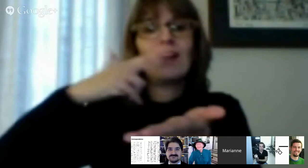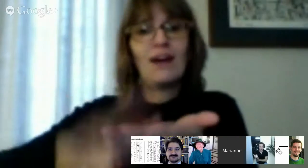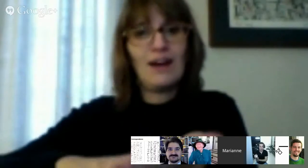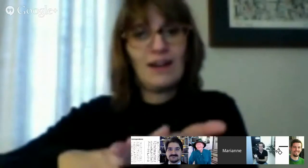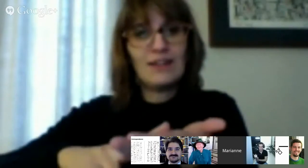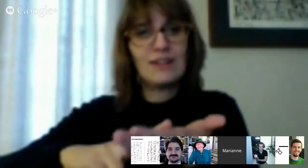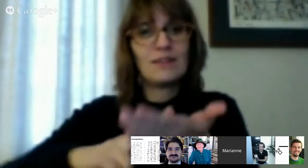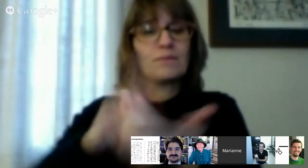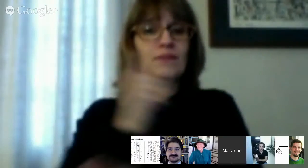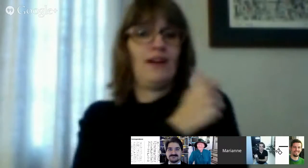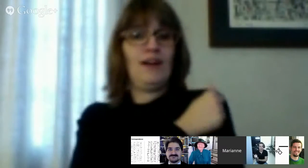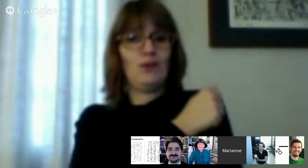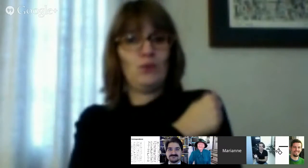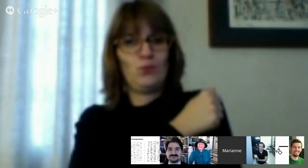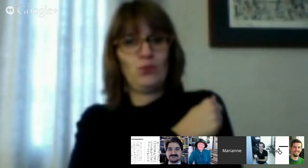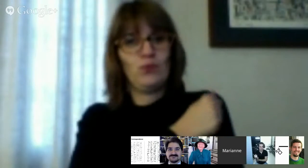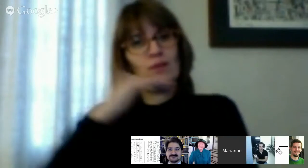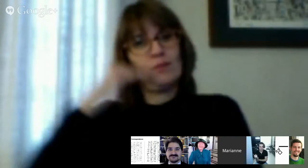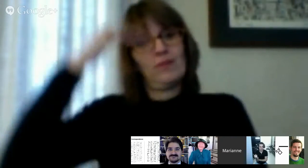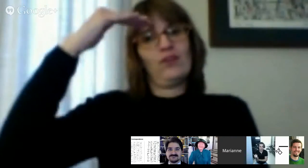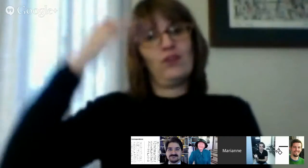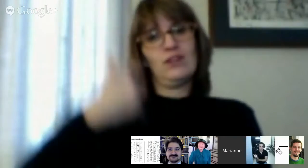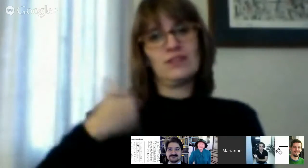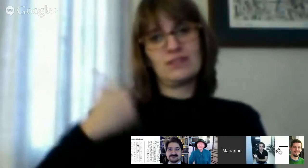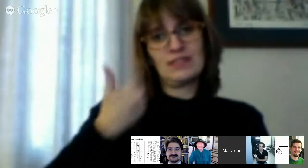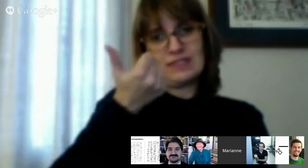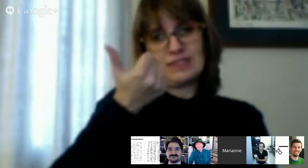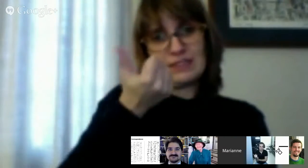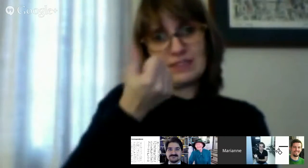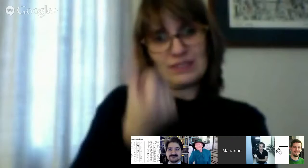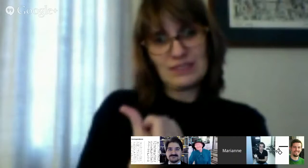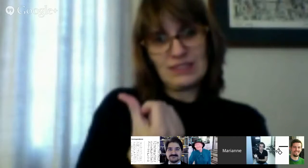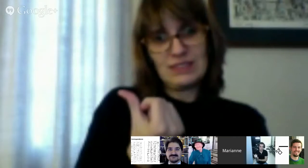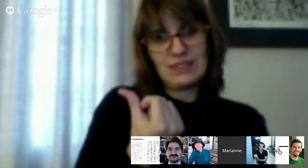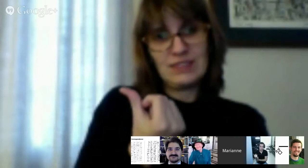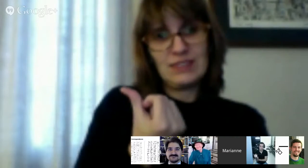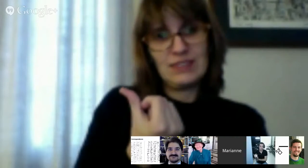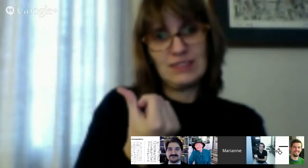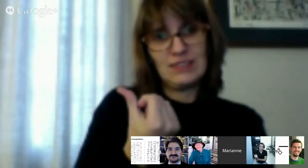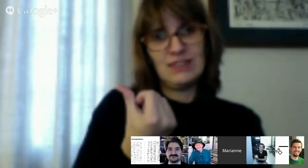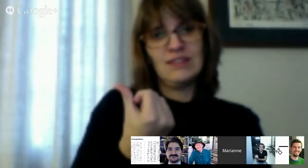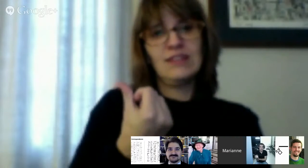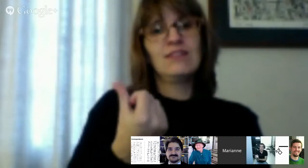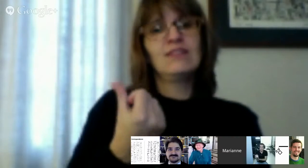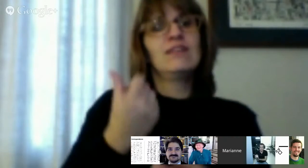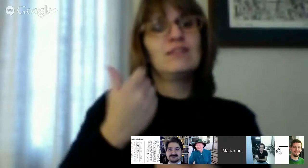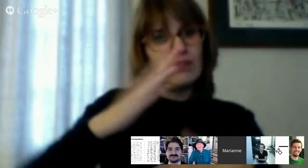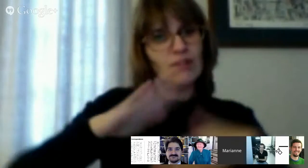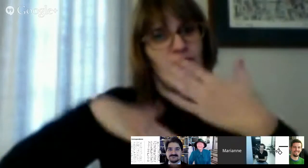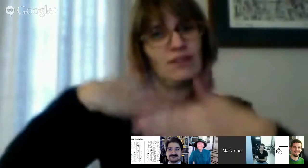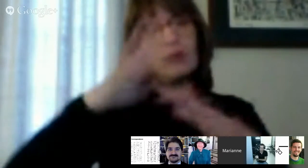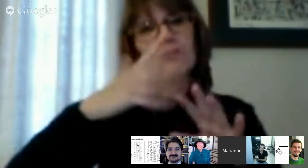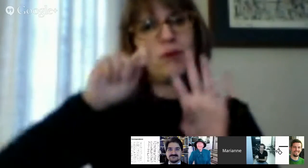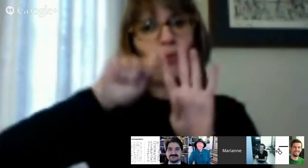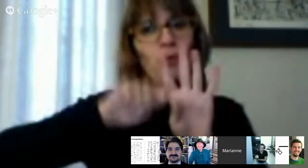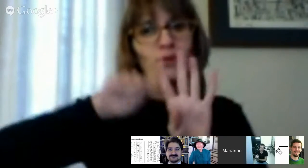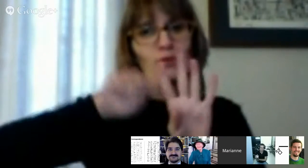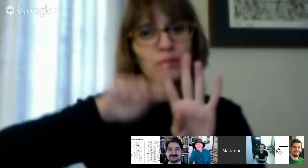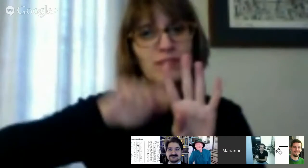é uma correspondência. São cartas entre os alunos. Os alunos de 16 anos de idade.